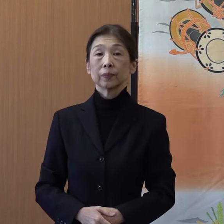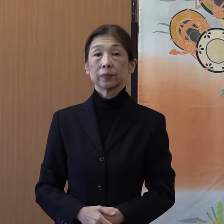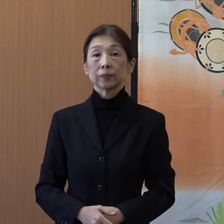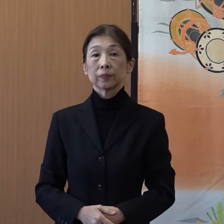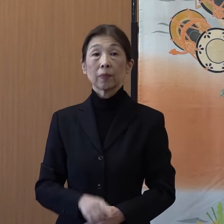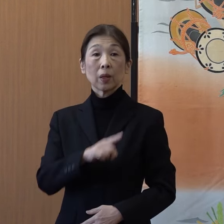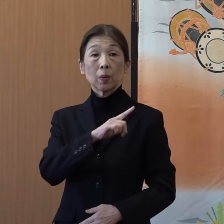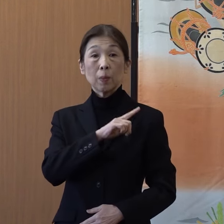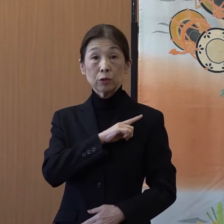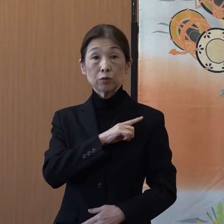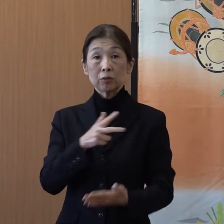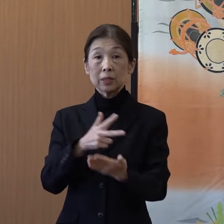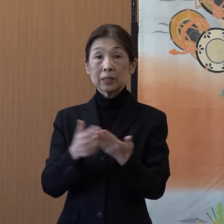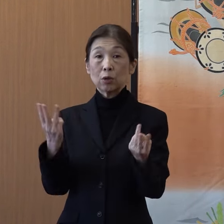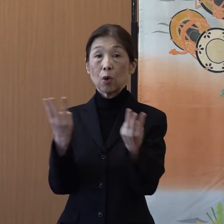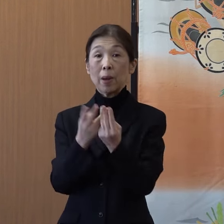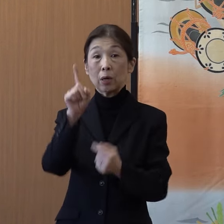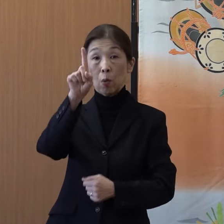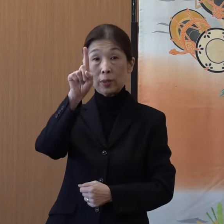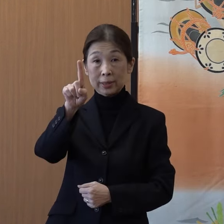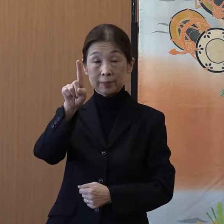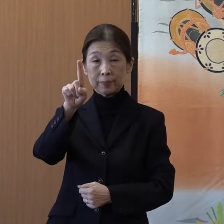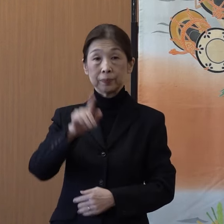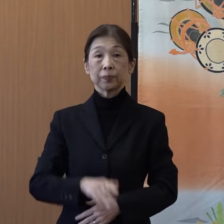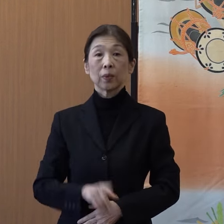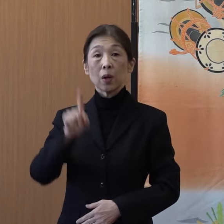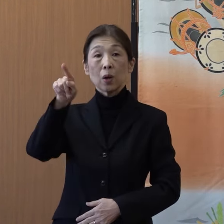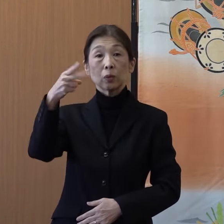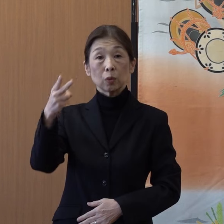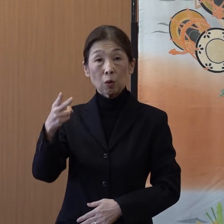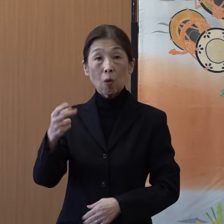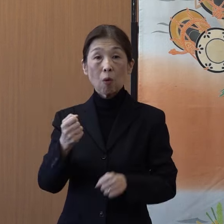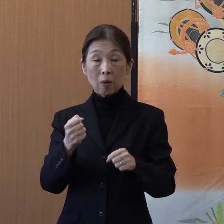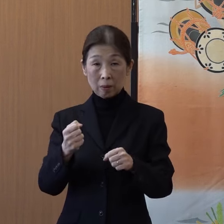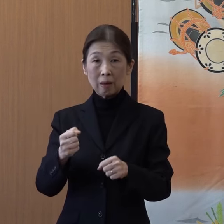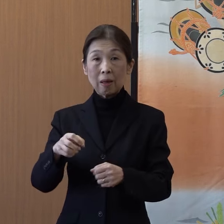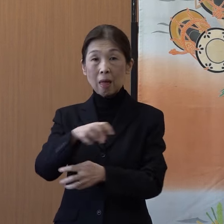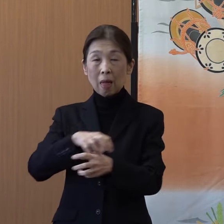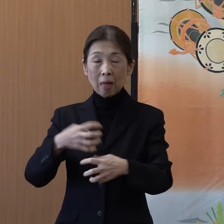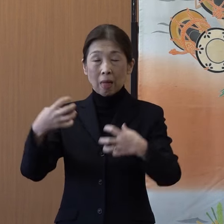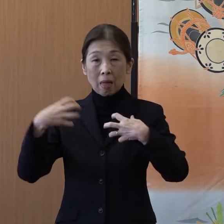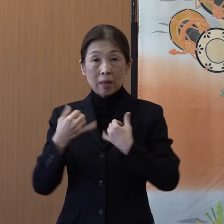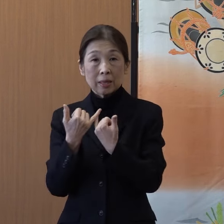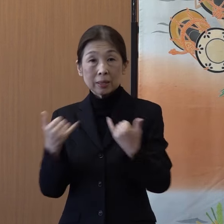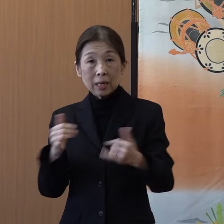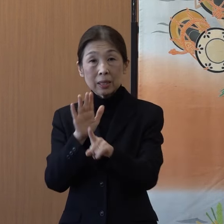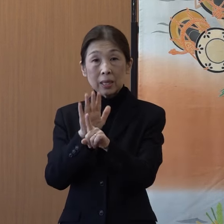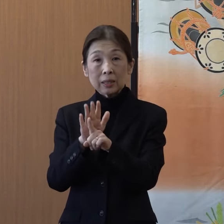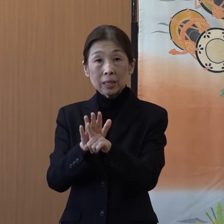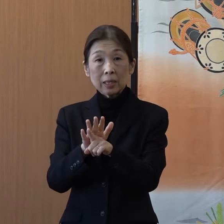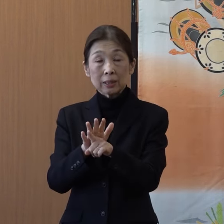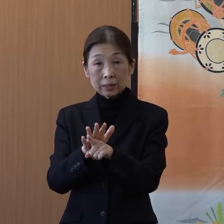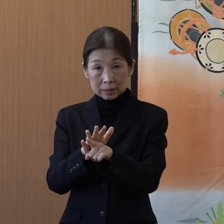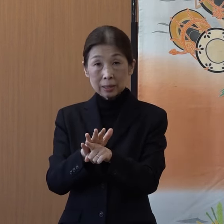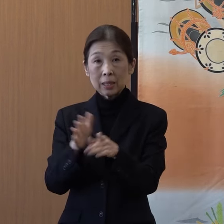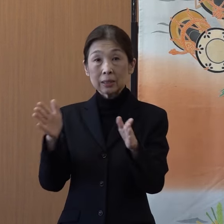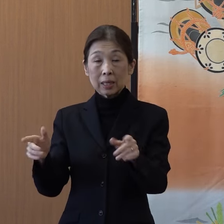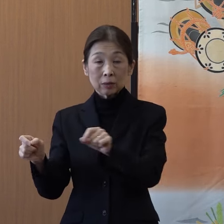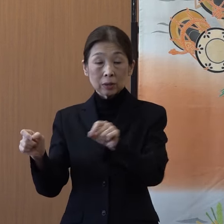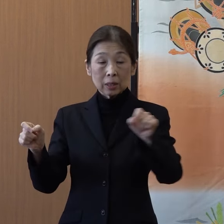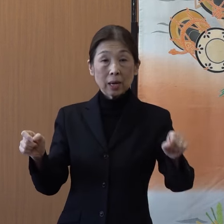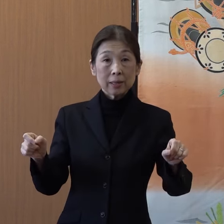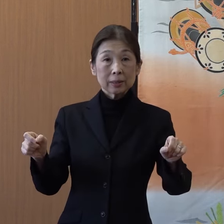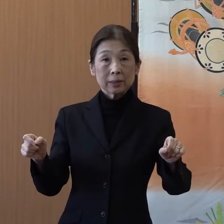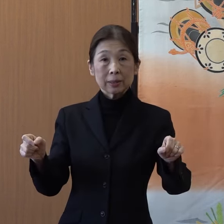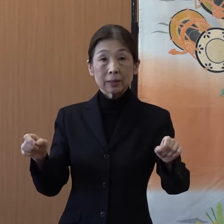はじめに資料番号1の能登被災者支援策の事業期間の再延長等について